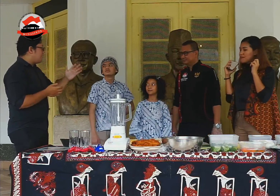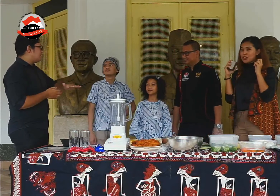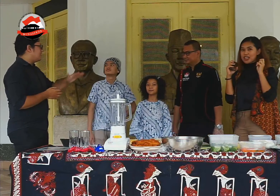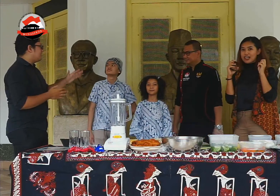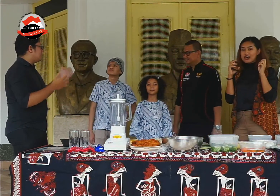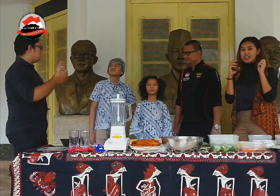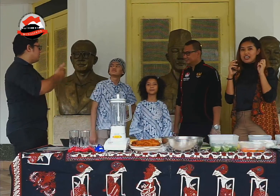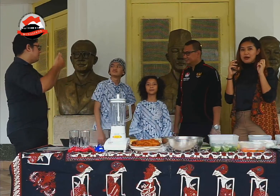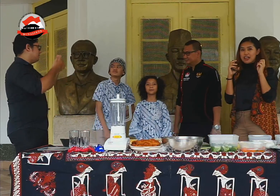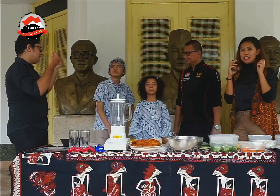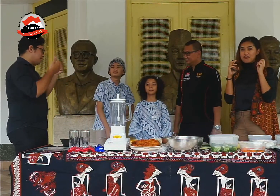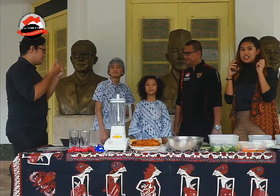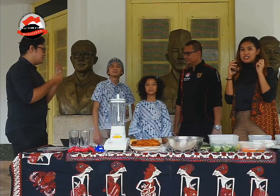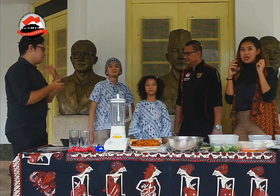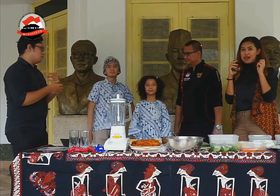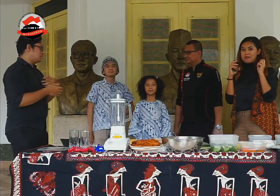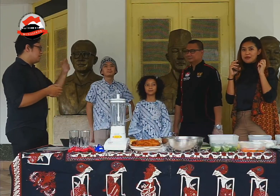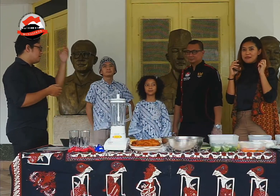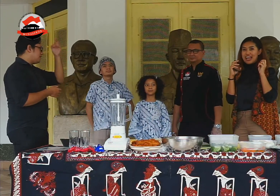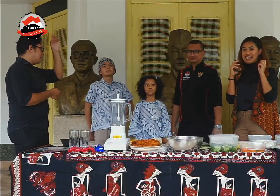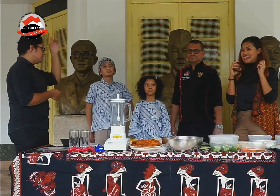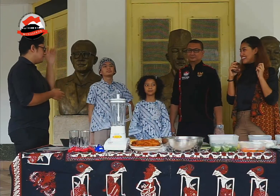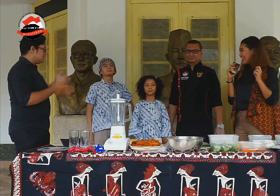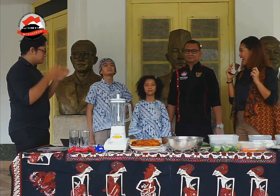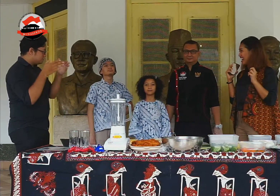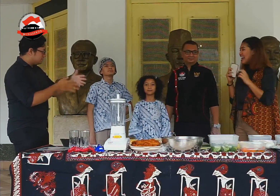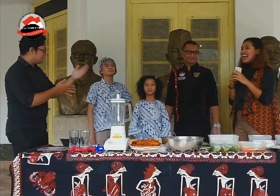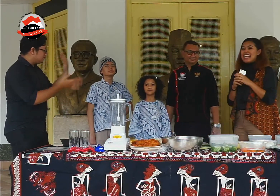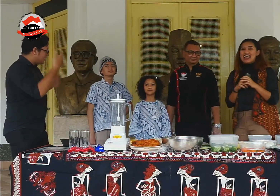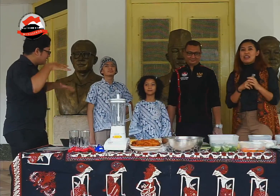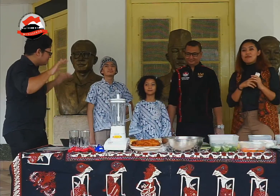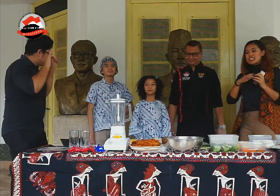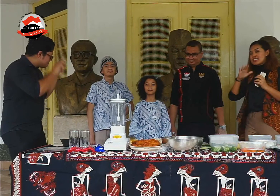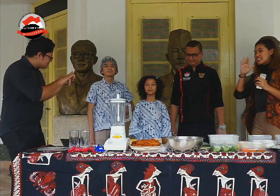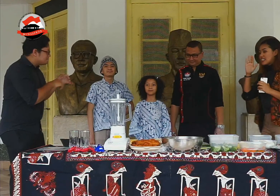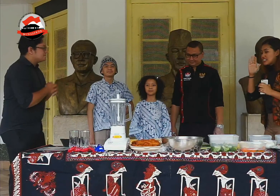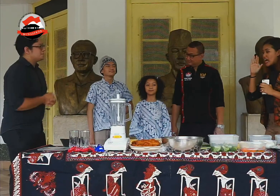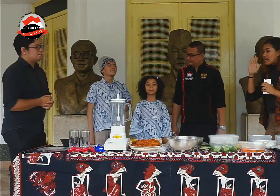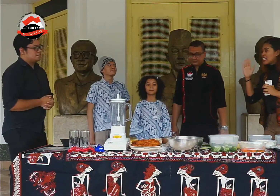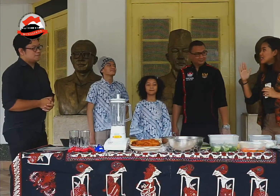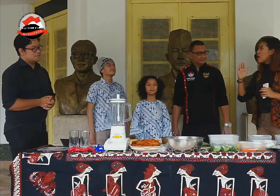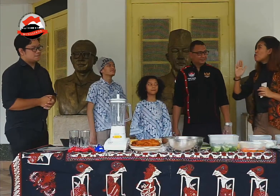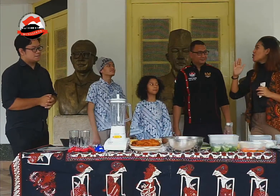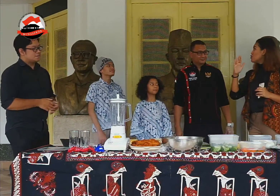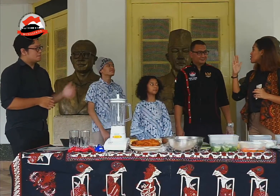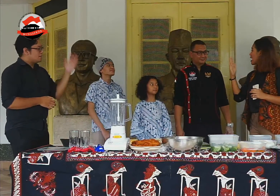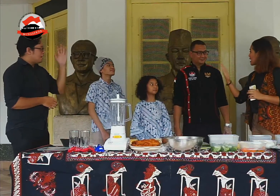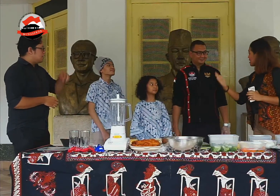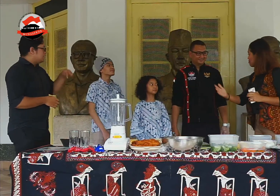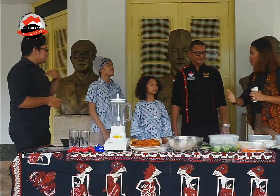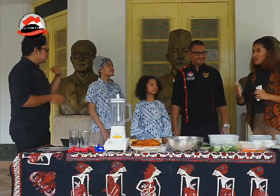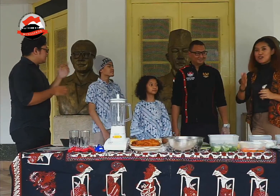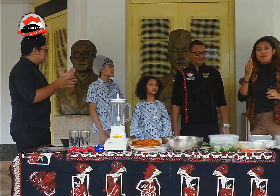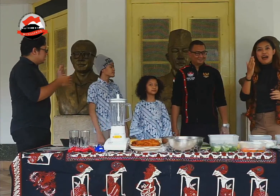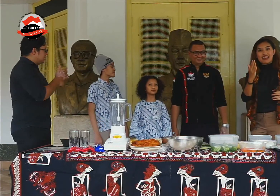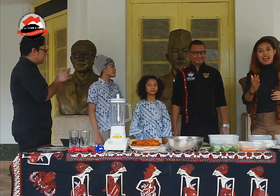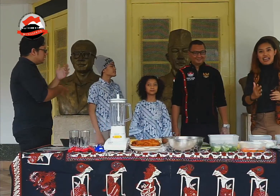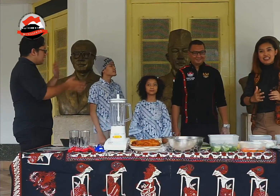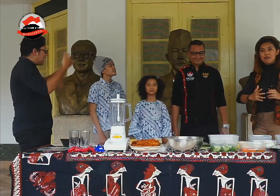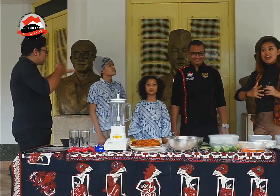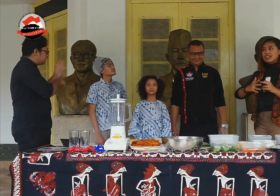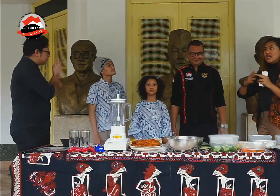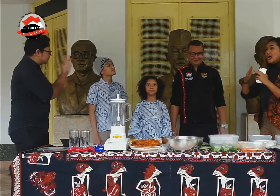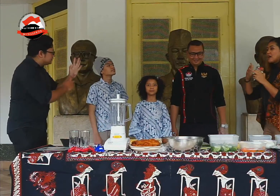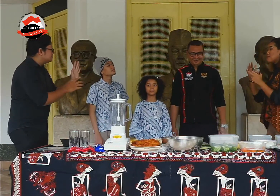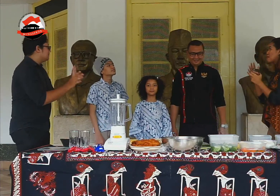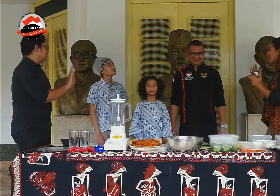yang punya kreativitas di bidang menari gitu ya. Nah, tapi hari ini kita bukan buat unjuk nari, bukan unjuk bakat nari,